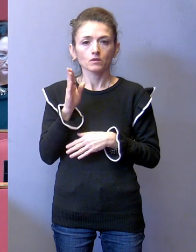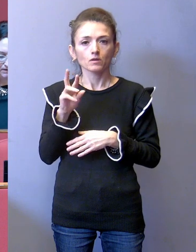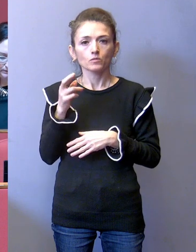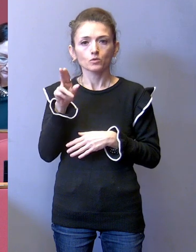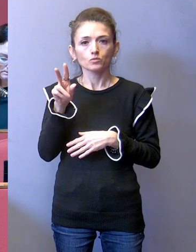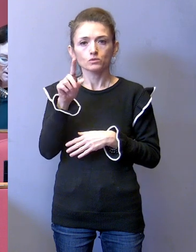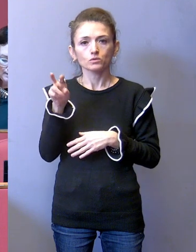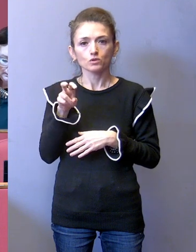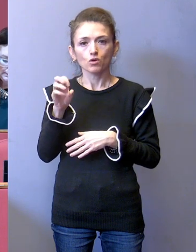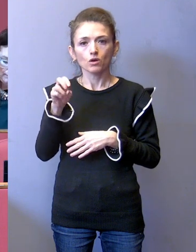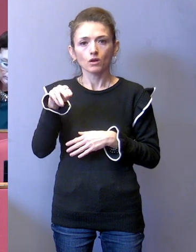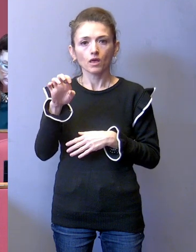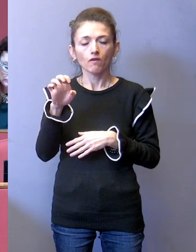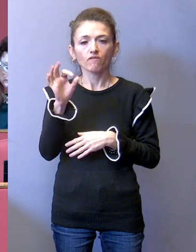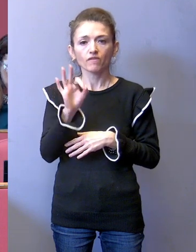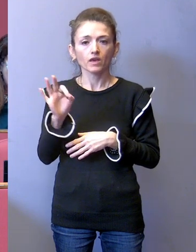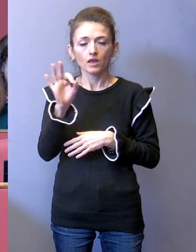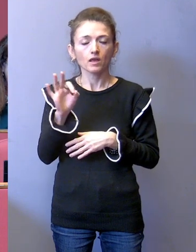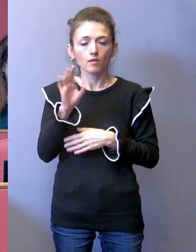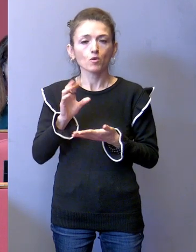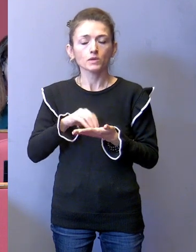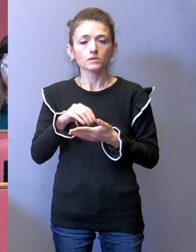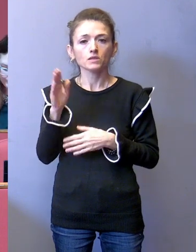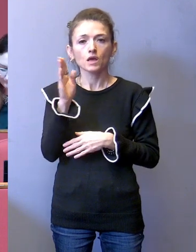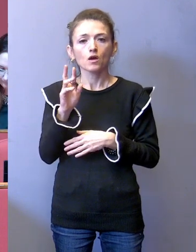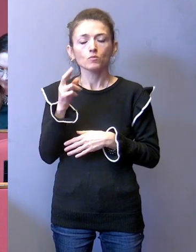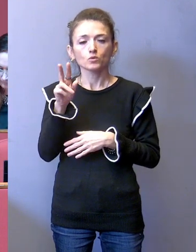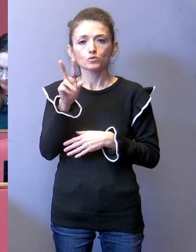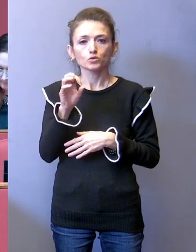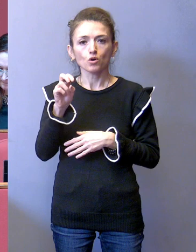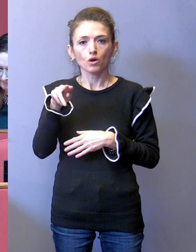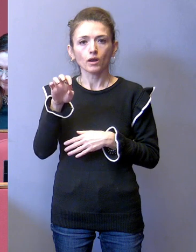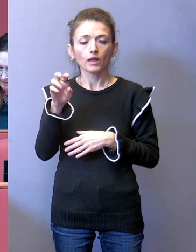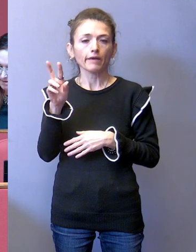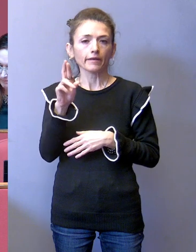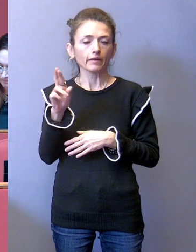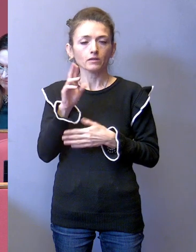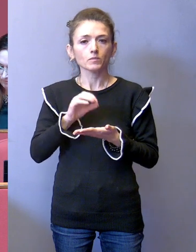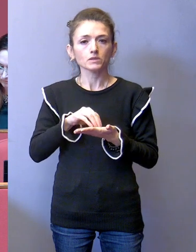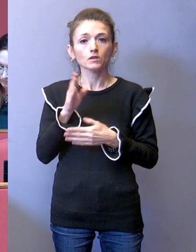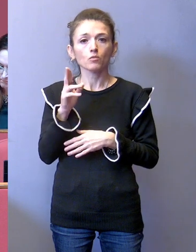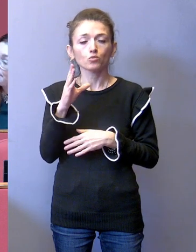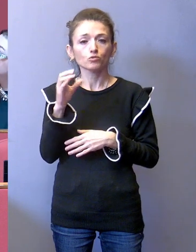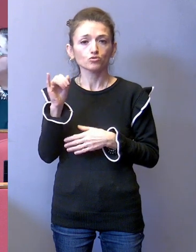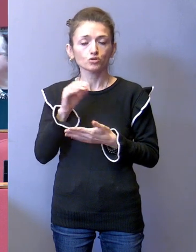Bruzzone Filippo Bruzzone Rita Bucci